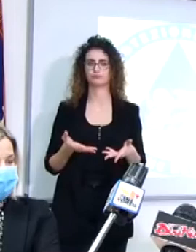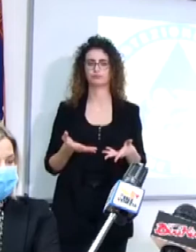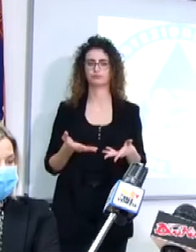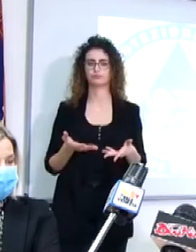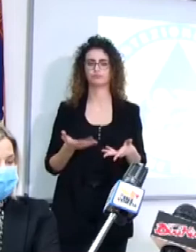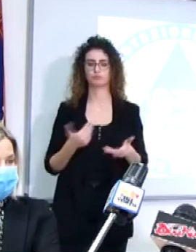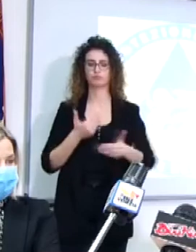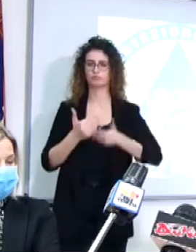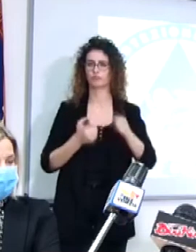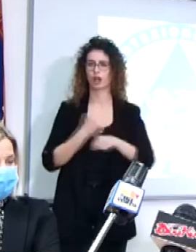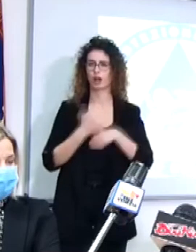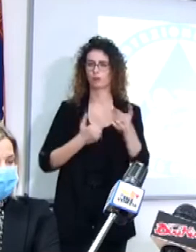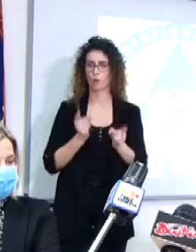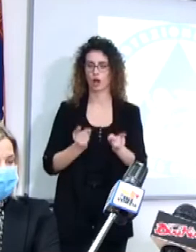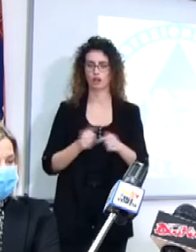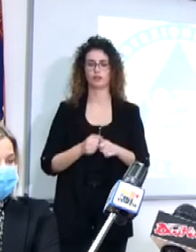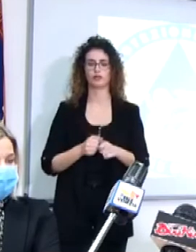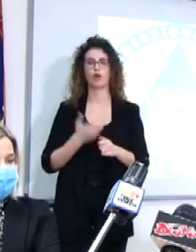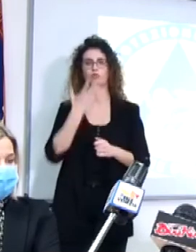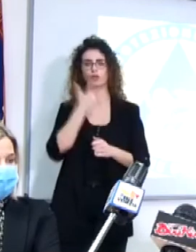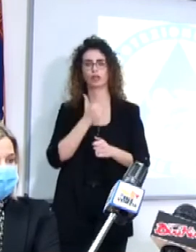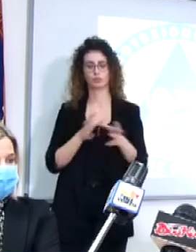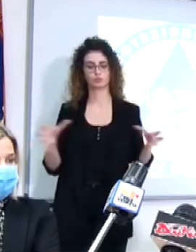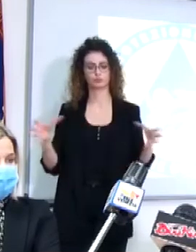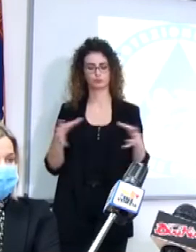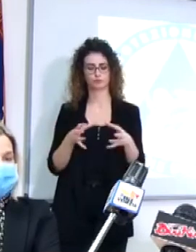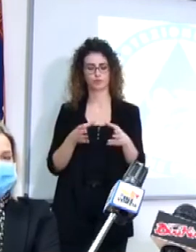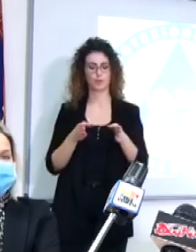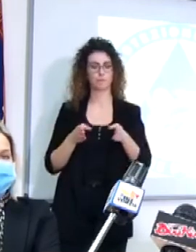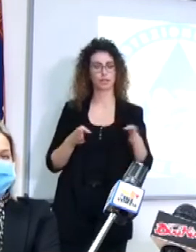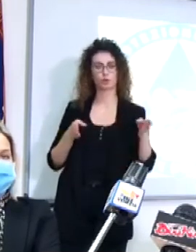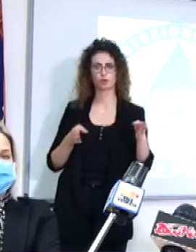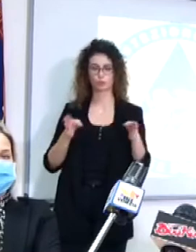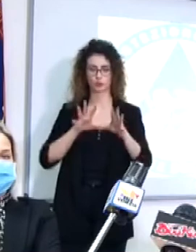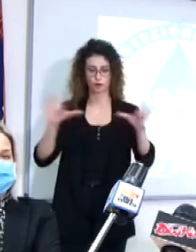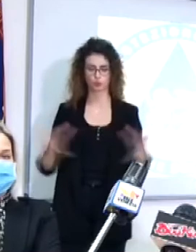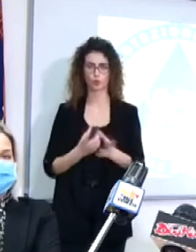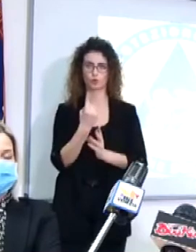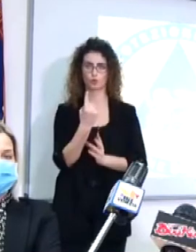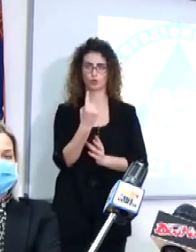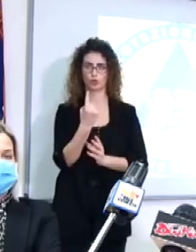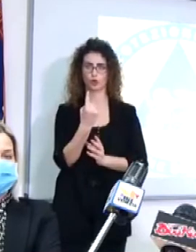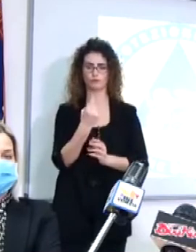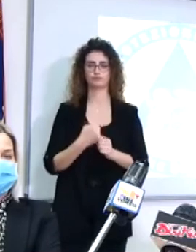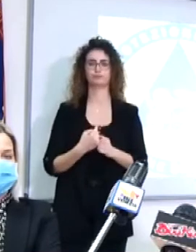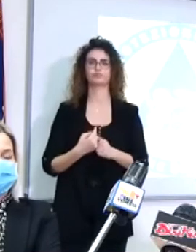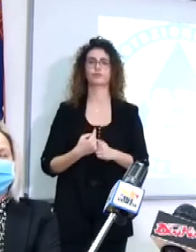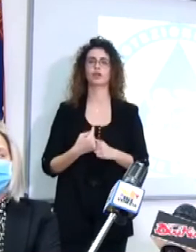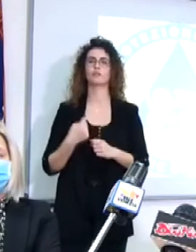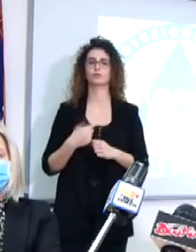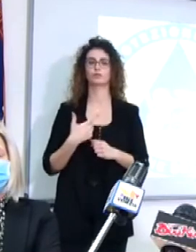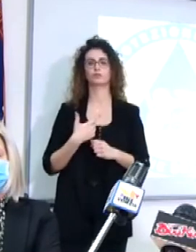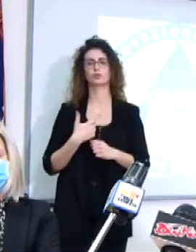portando avanti vogliamo unificare i due percorsi e quindi in un principio che definirei